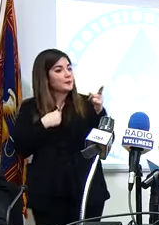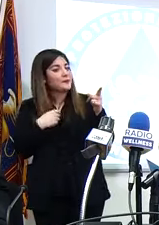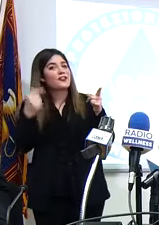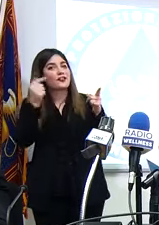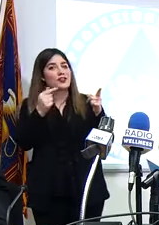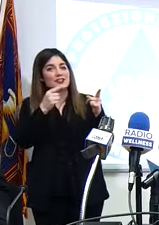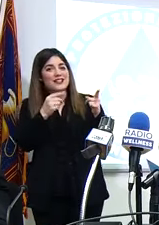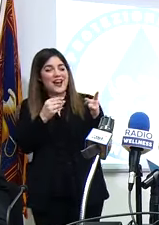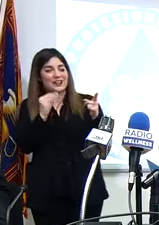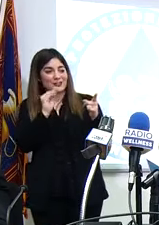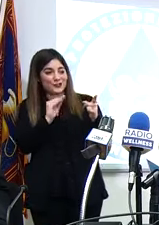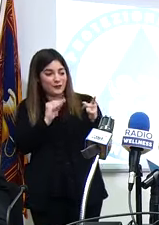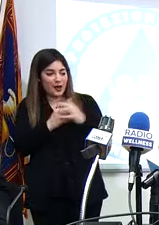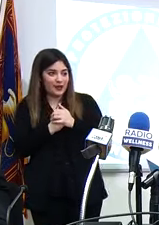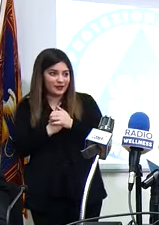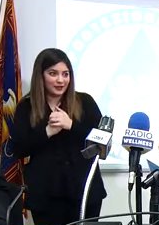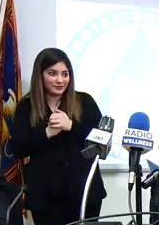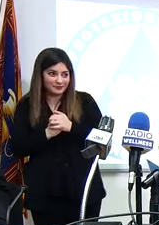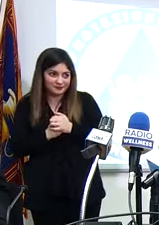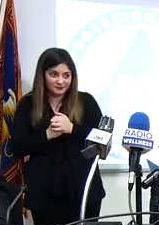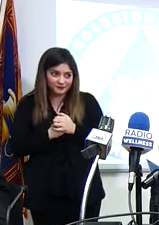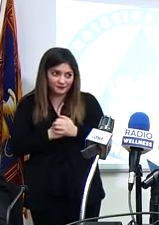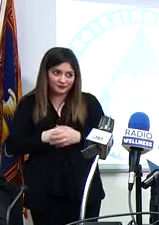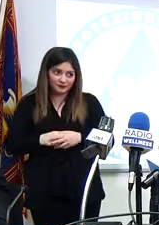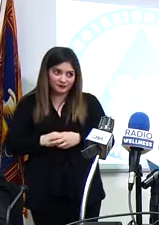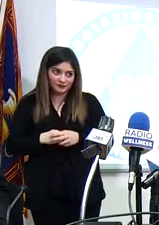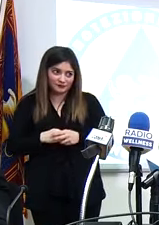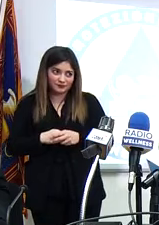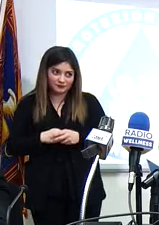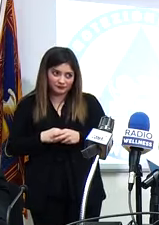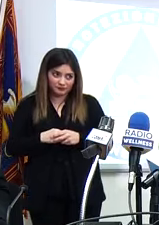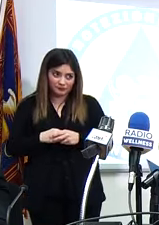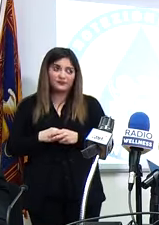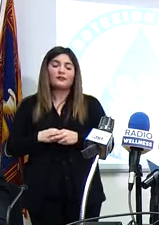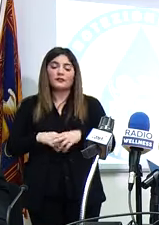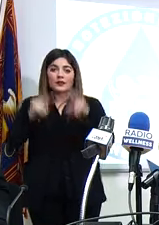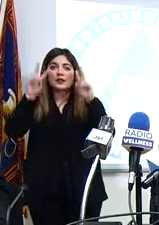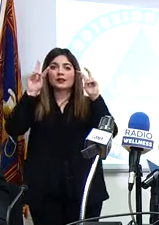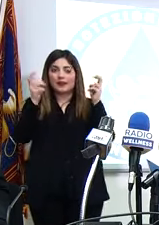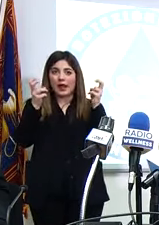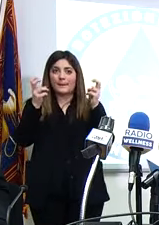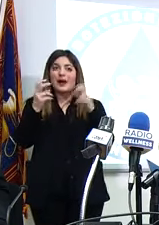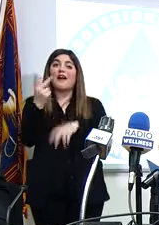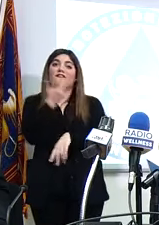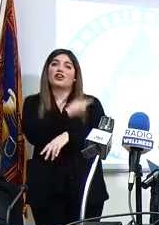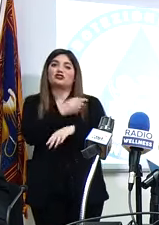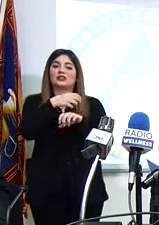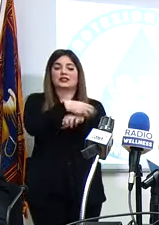dal buco sul fronte dell'approvvigionamento e della distribuzione. Allora,